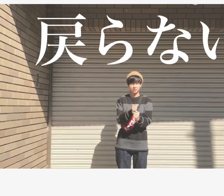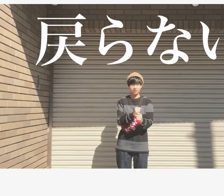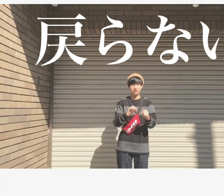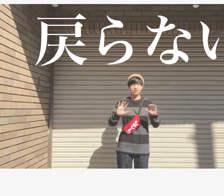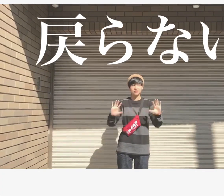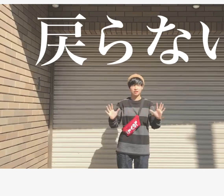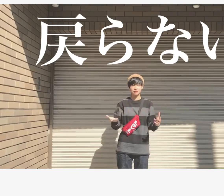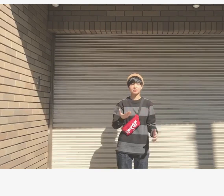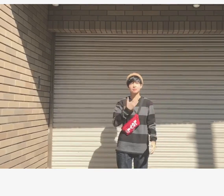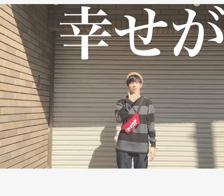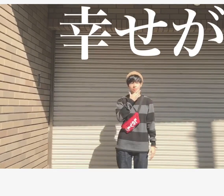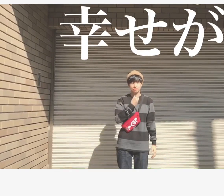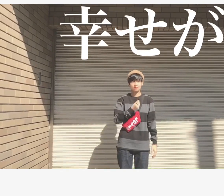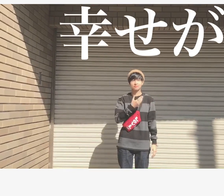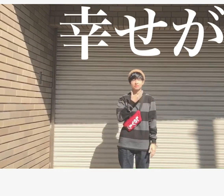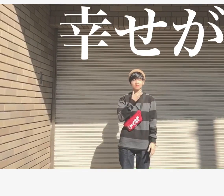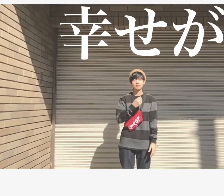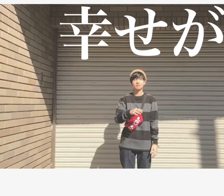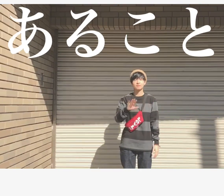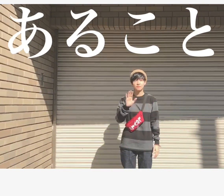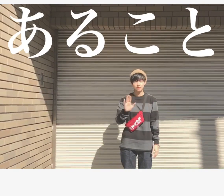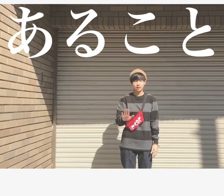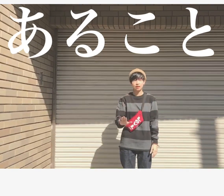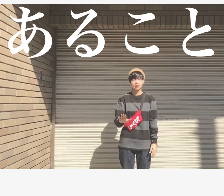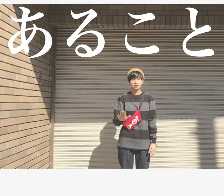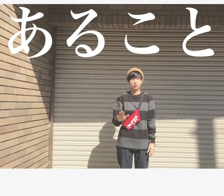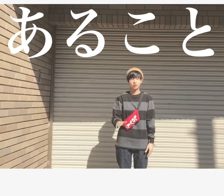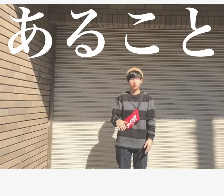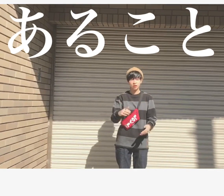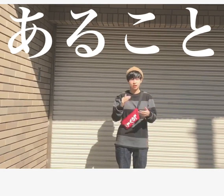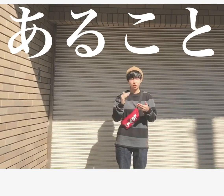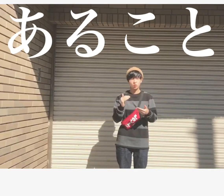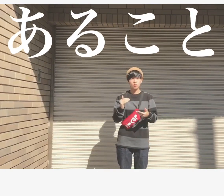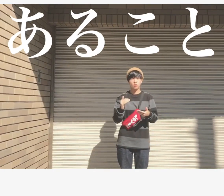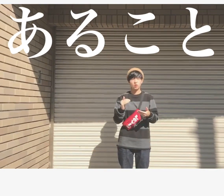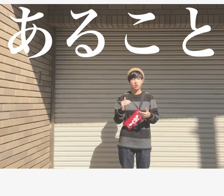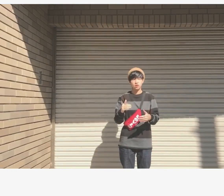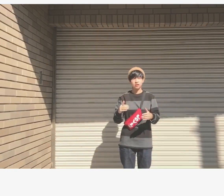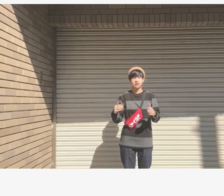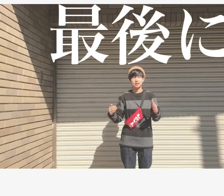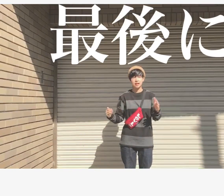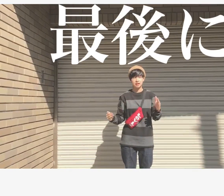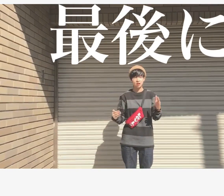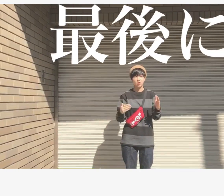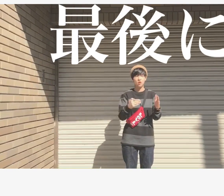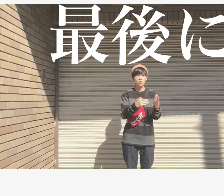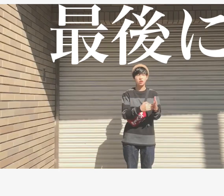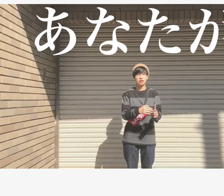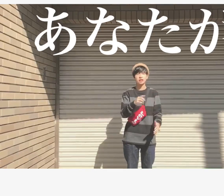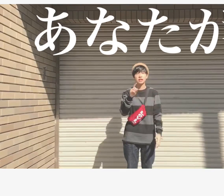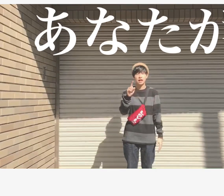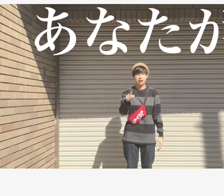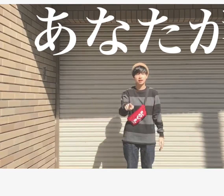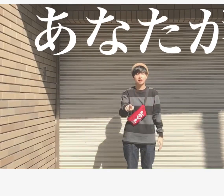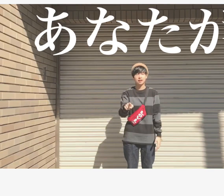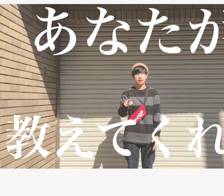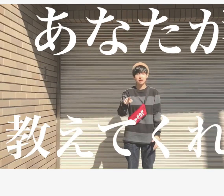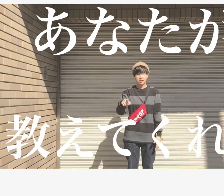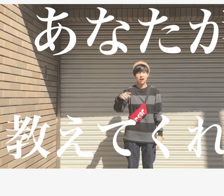戻らない幸せがあることを最後にあなた